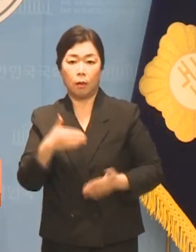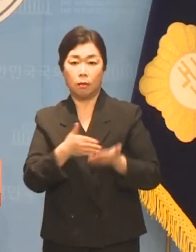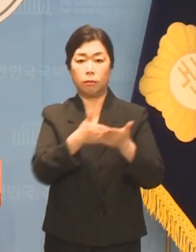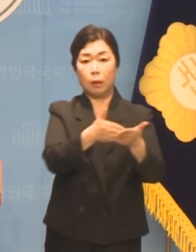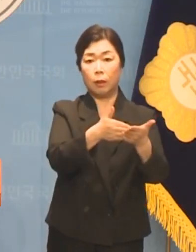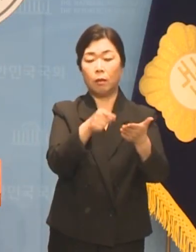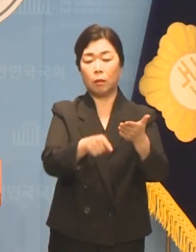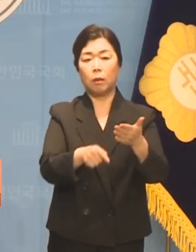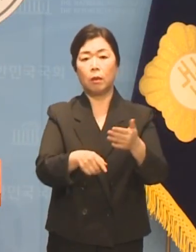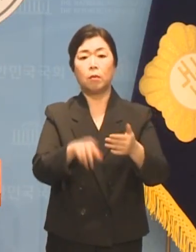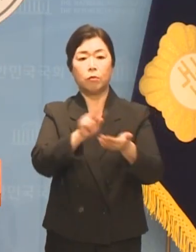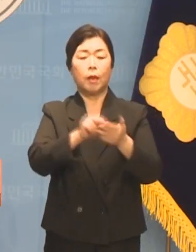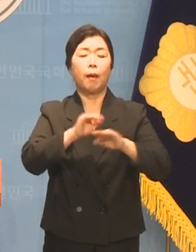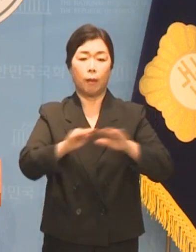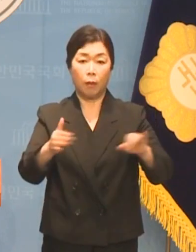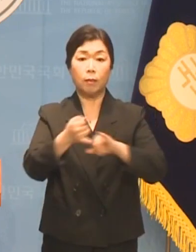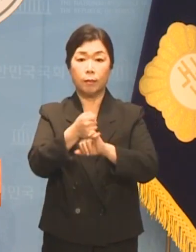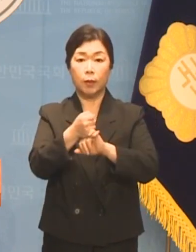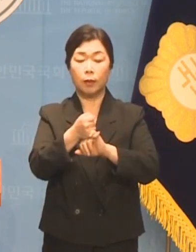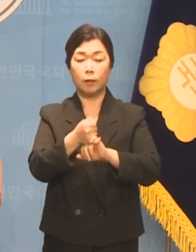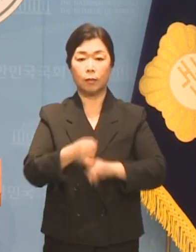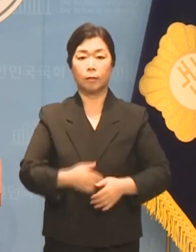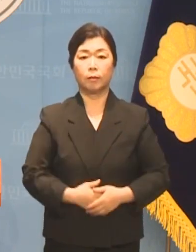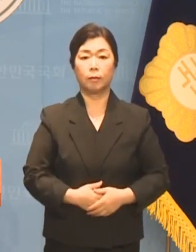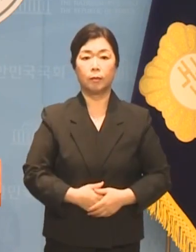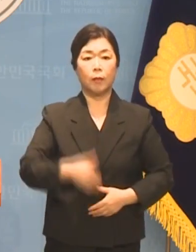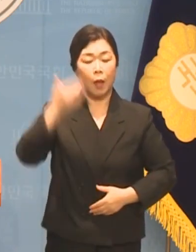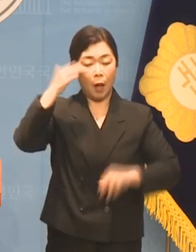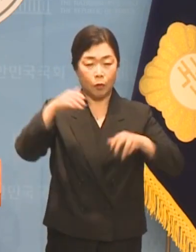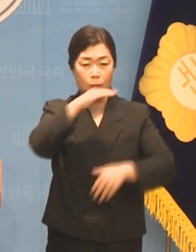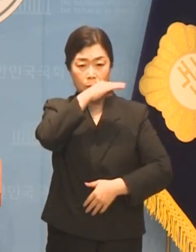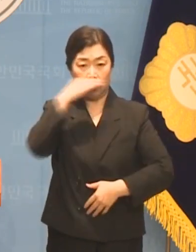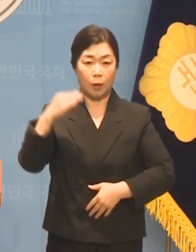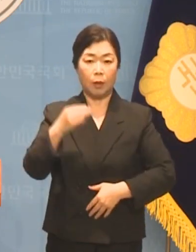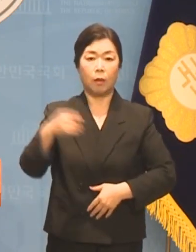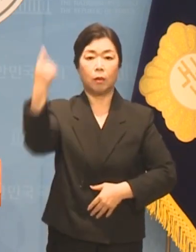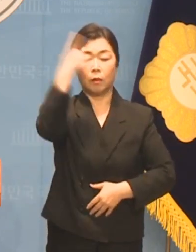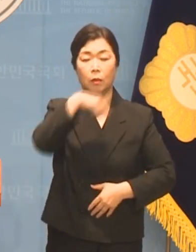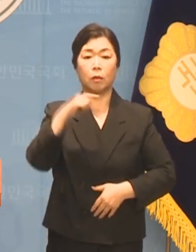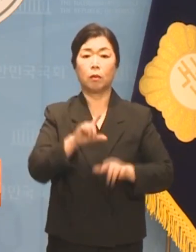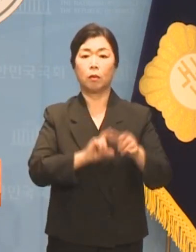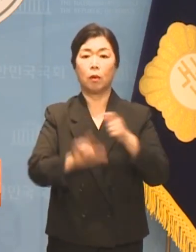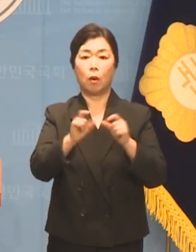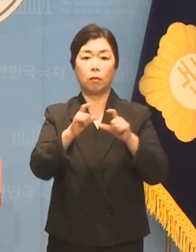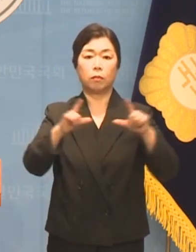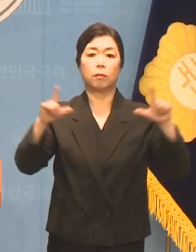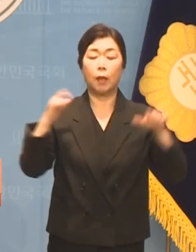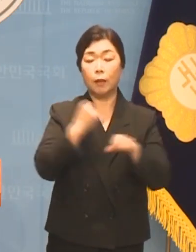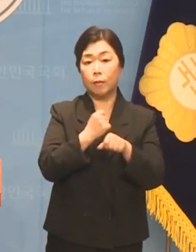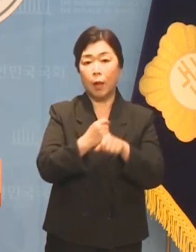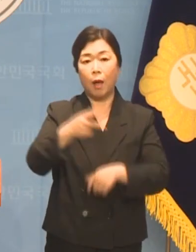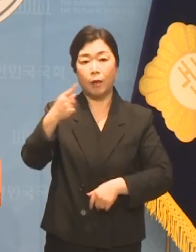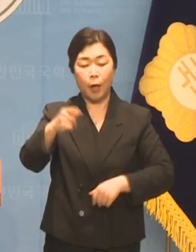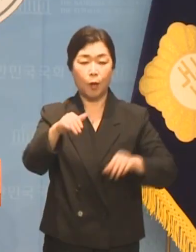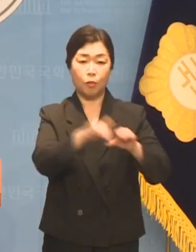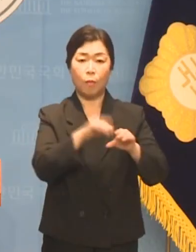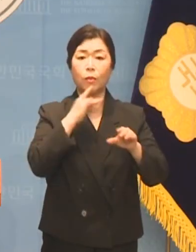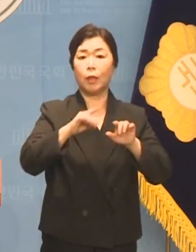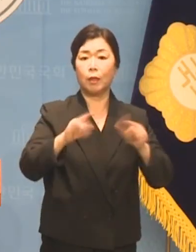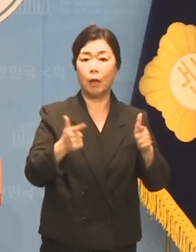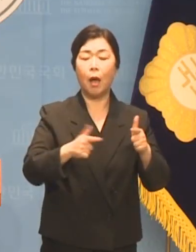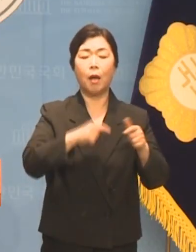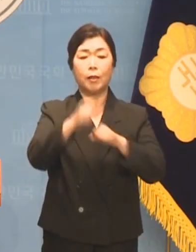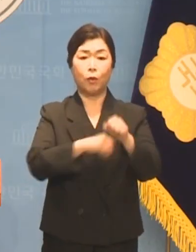요구하고 관철하겠습니다. 품격국가 대한민국의 위상을 높이겠습니다. K컬처를 넘어